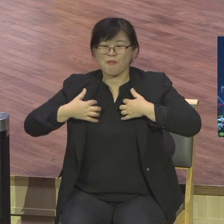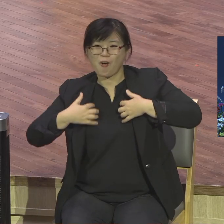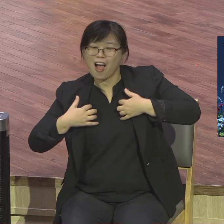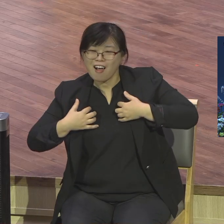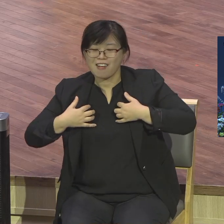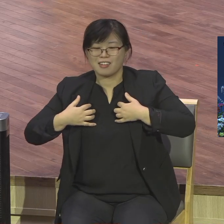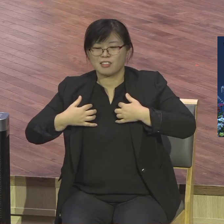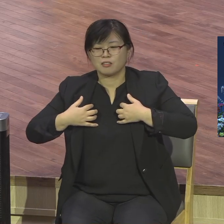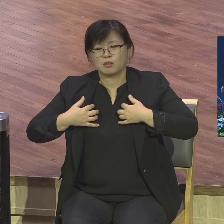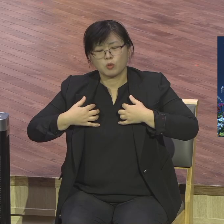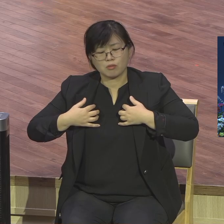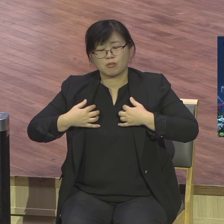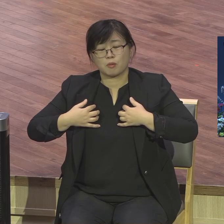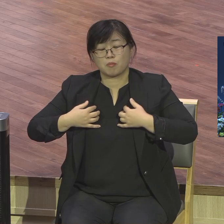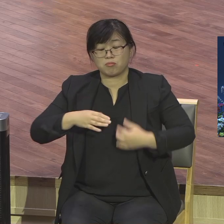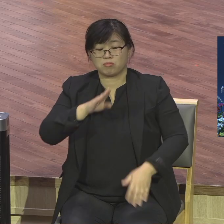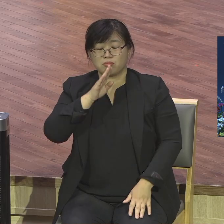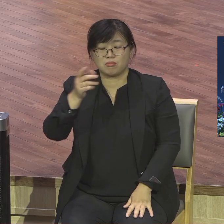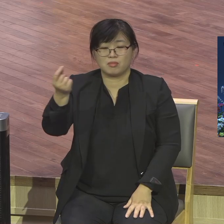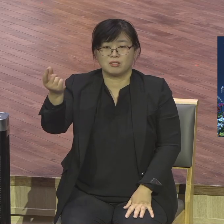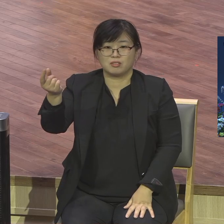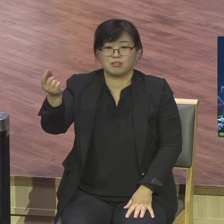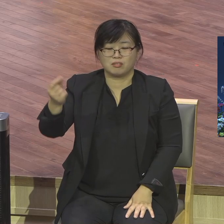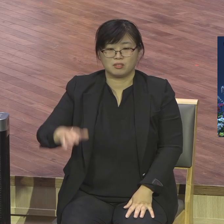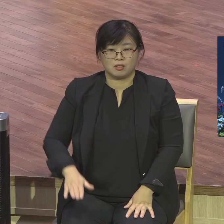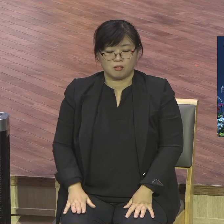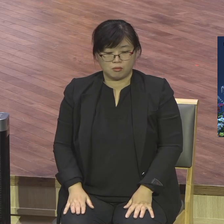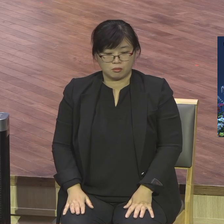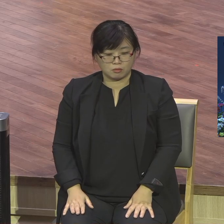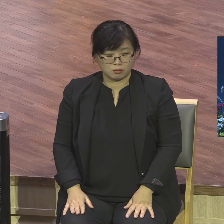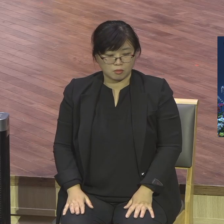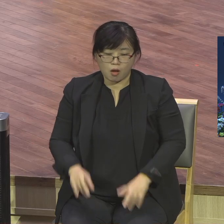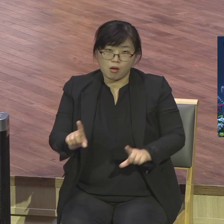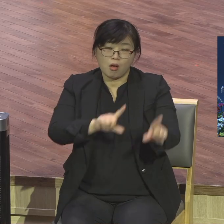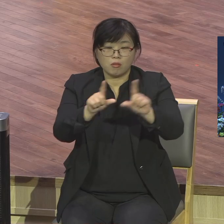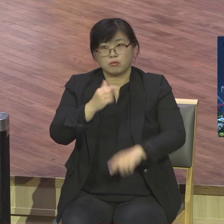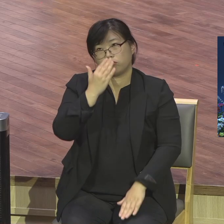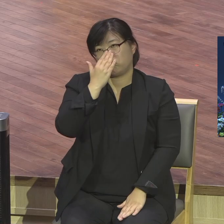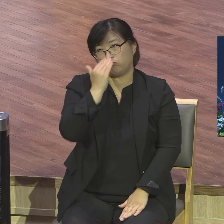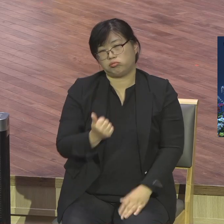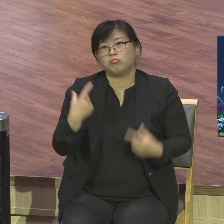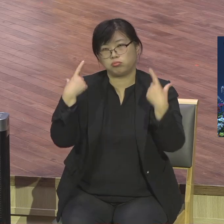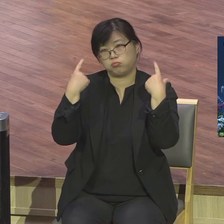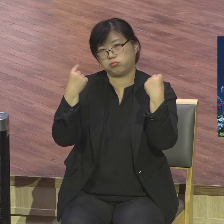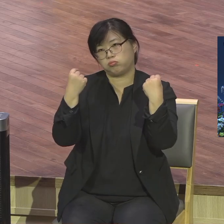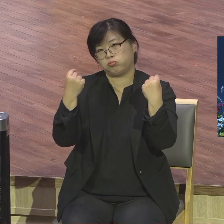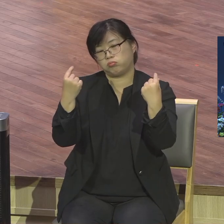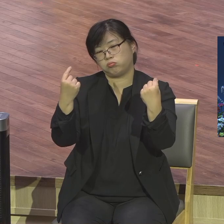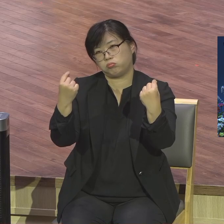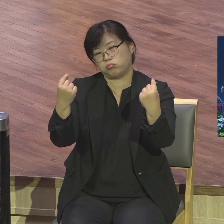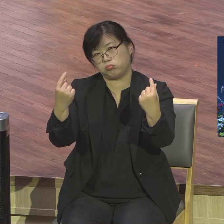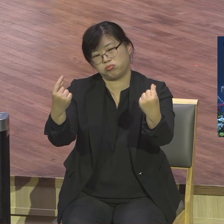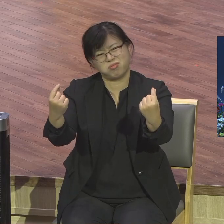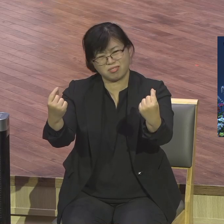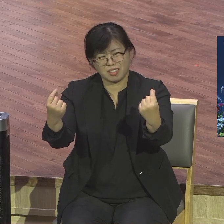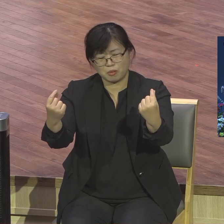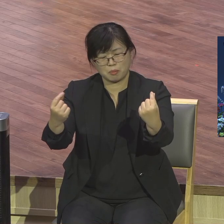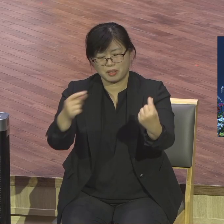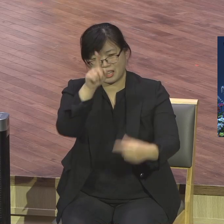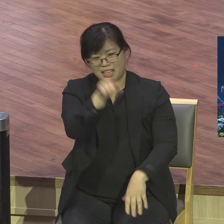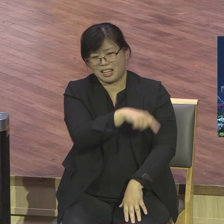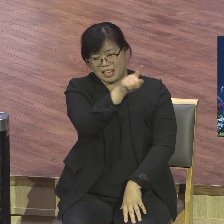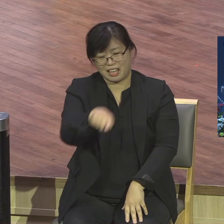늘 사는 게 지루하지 않고 늘 사는 게 그렇게 피곤한 일을 한데도 우리 집사님 보세요. 옷 키